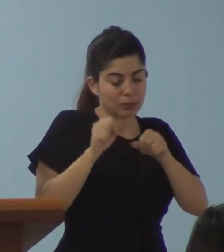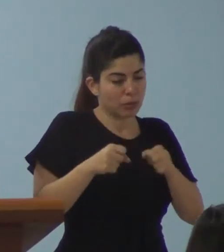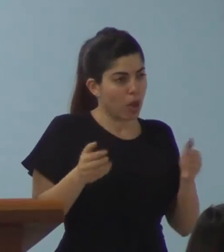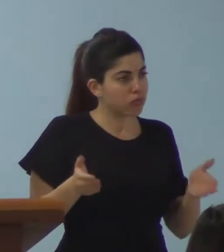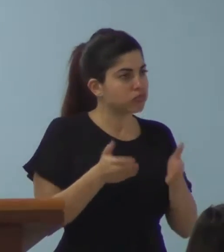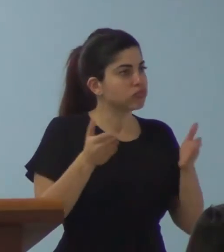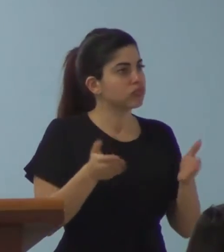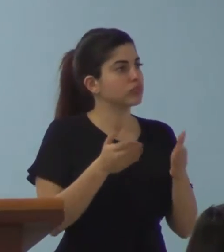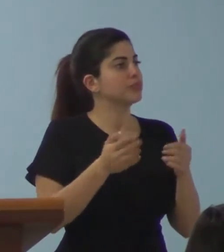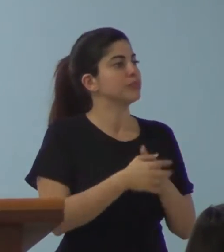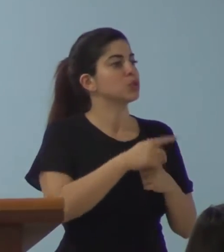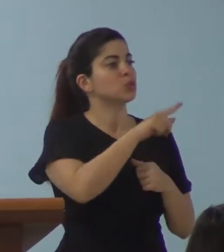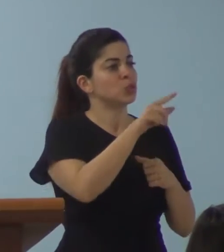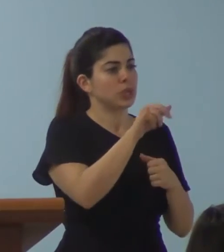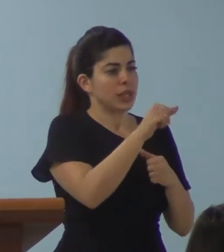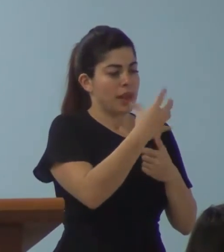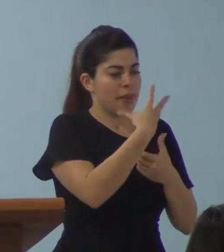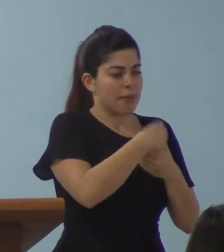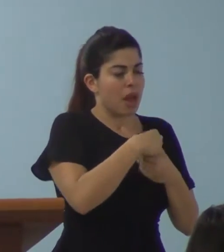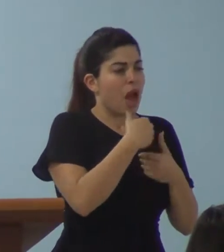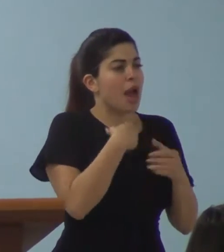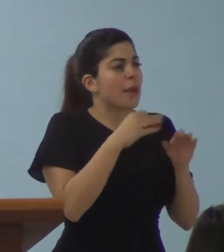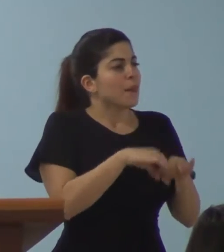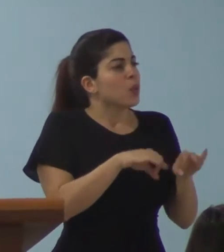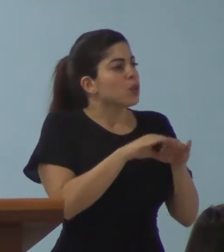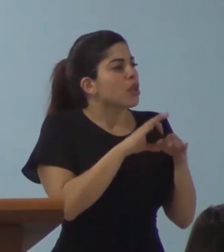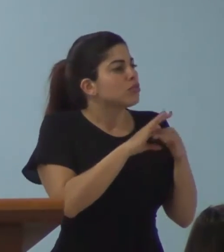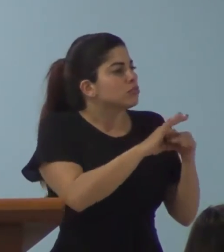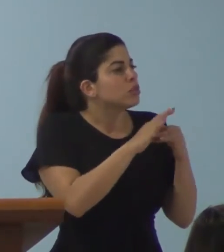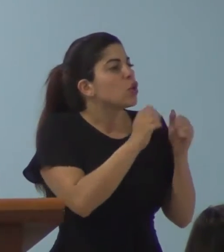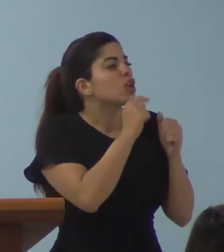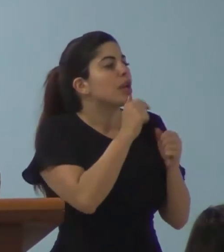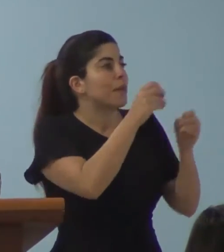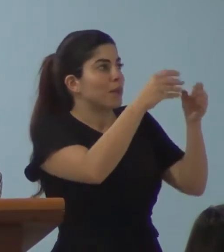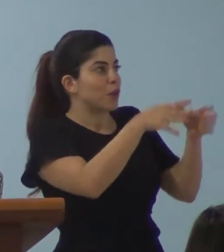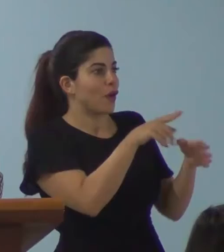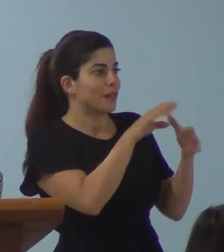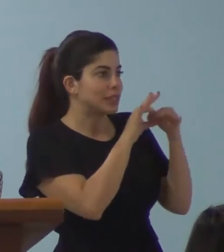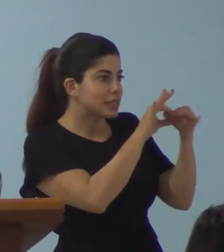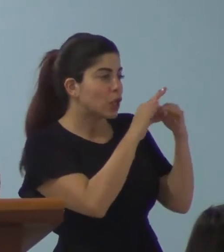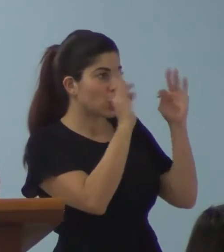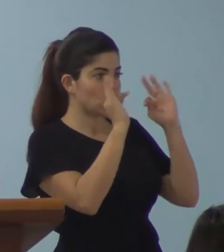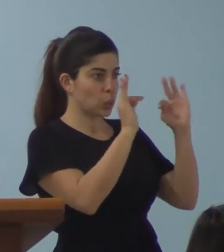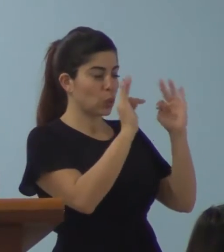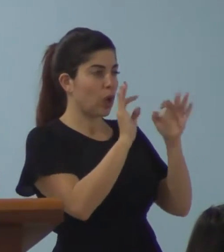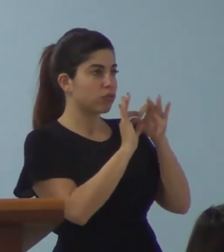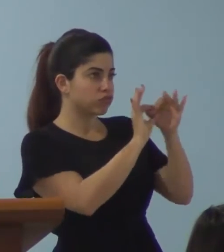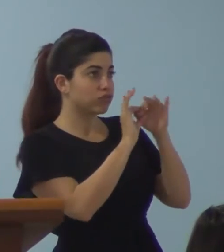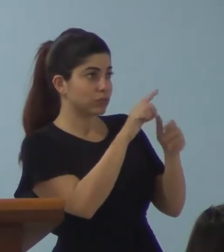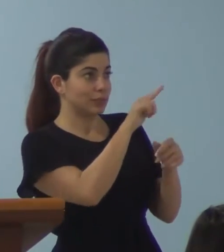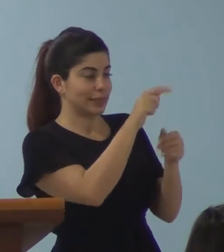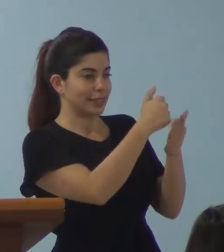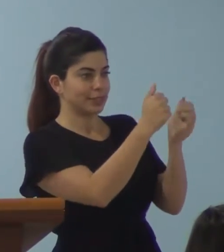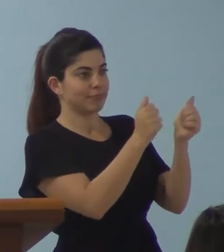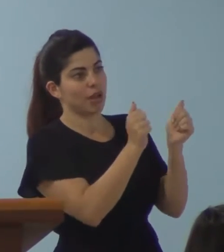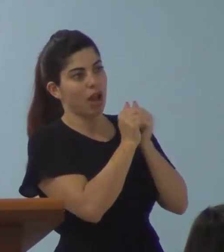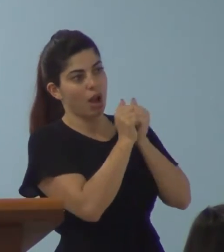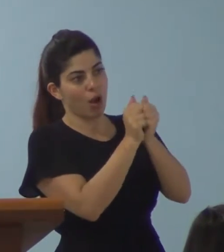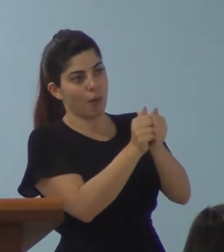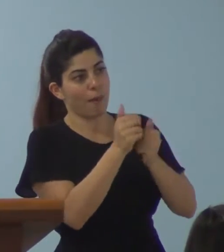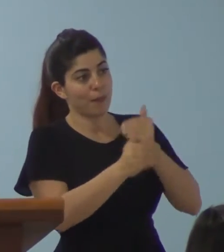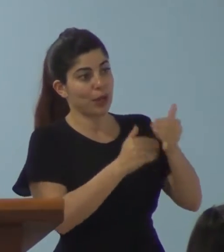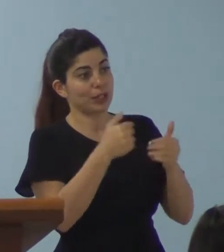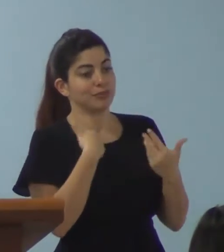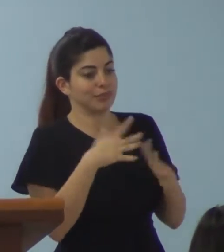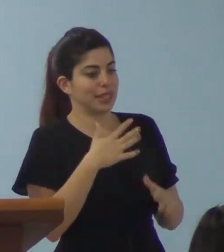capacitación. Guardan ustedes también un importante vínculo con sus profesores y sus tutores que en este proceso les han acompañado. Lo